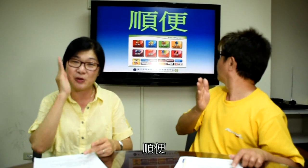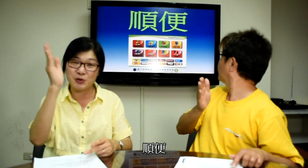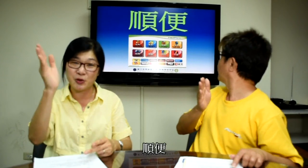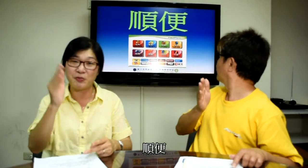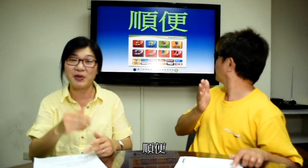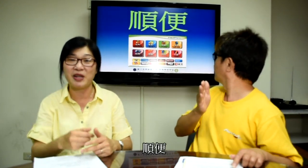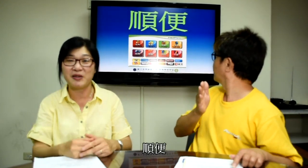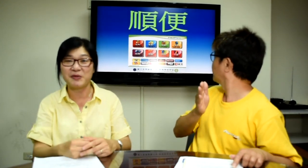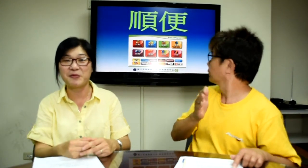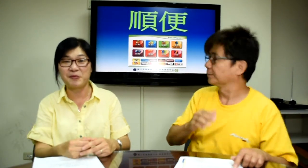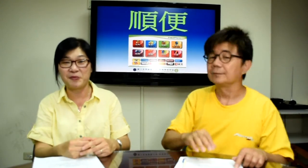顺便，